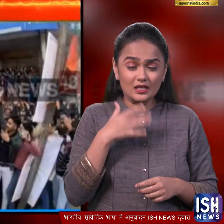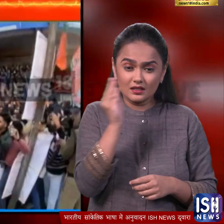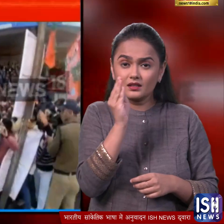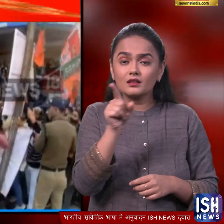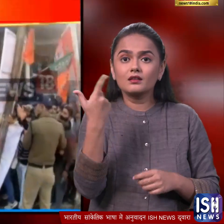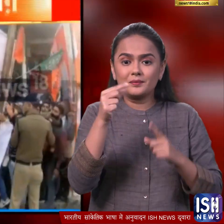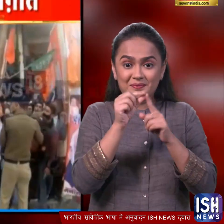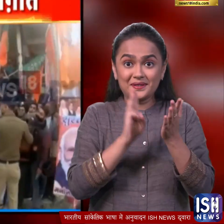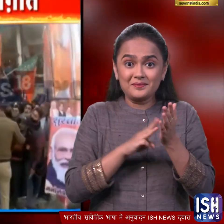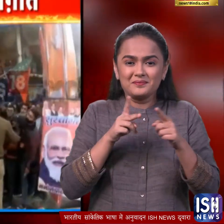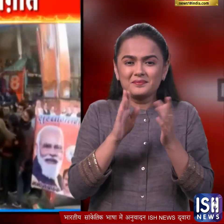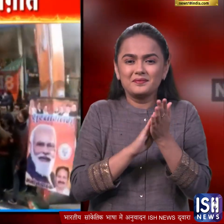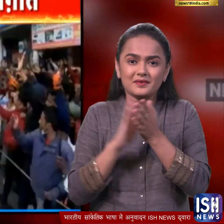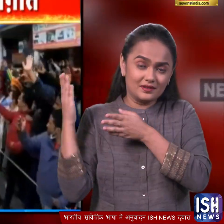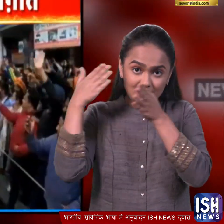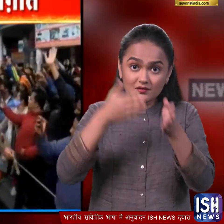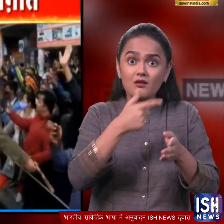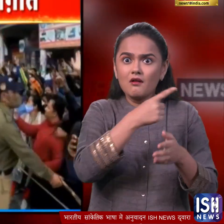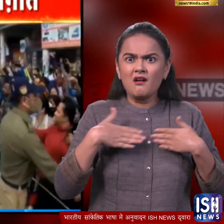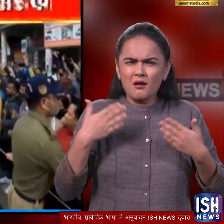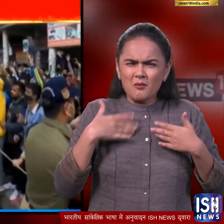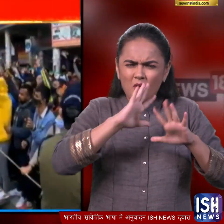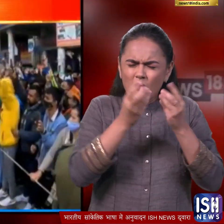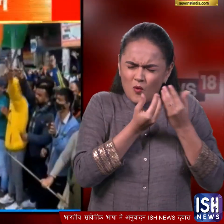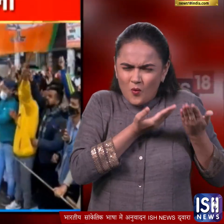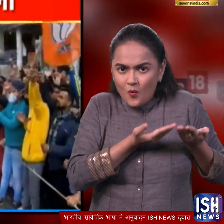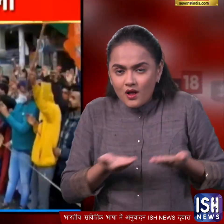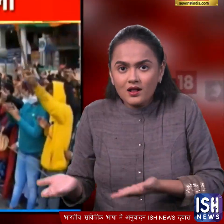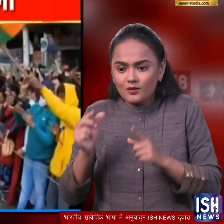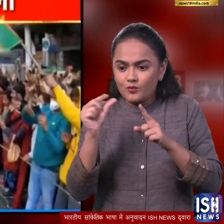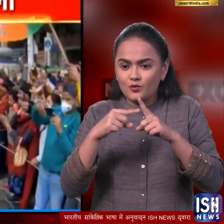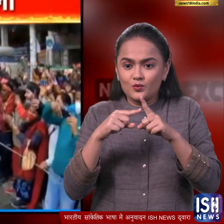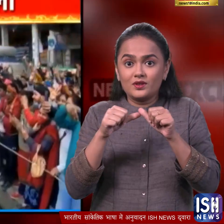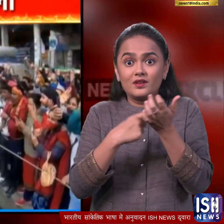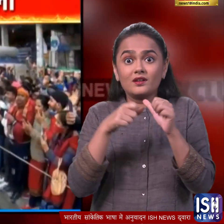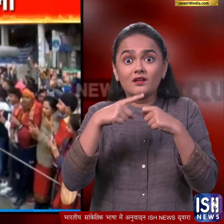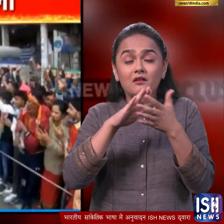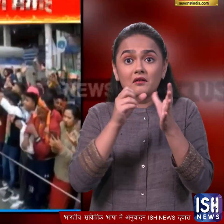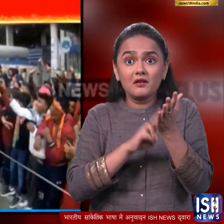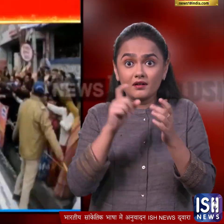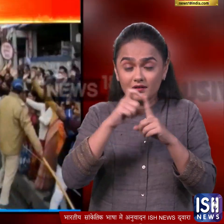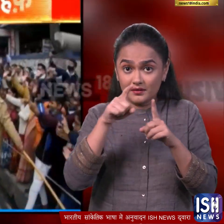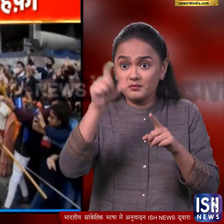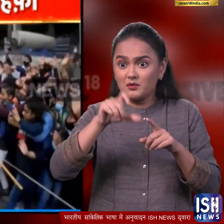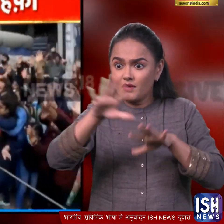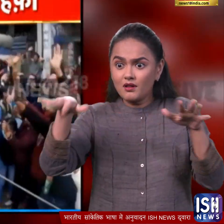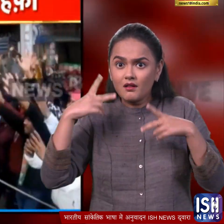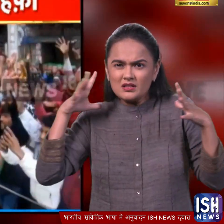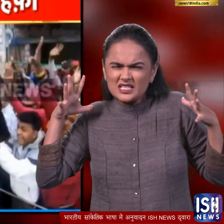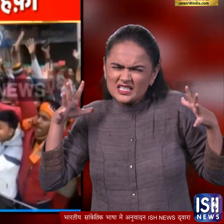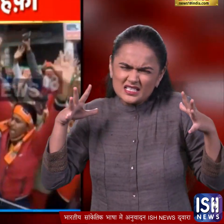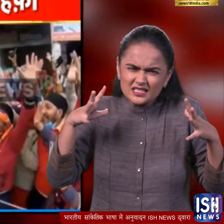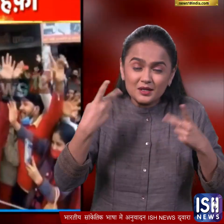जिनका शिलान्यास करने पहुंचे प्रधानमंत्री का हल्द्वानी में जोरदार स्वागत किया गया। उनके स्वागत के लिए सड़कों के किनारे लोगों की भारी भीड़ उमड़ पड़ी,